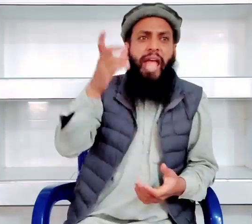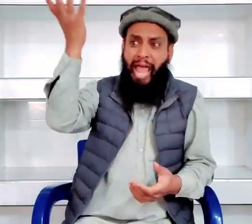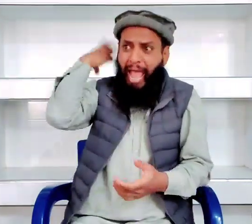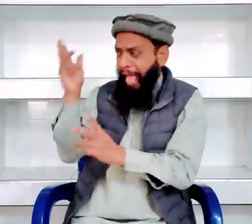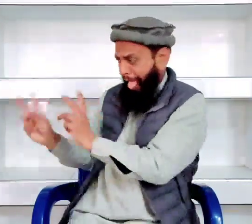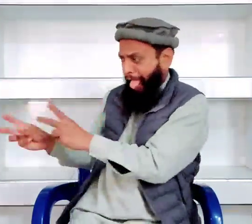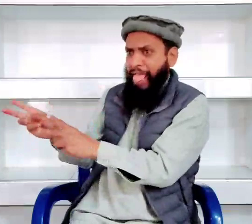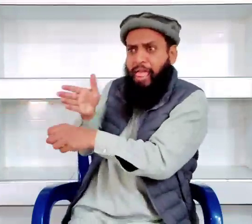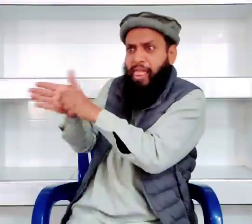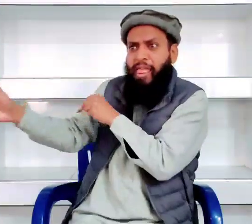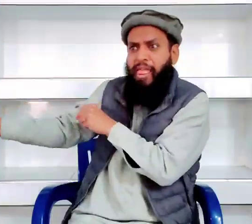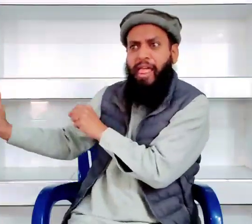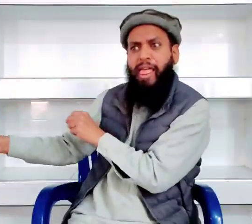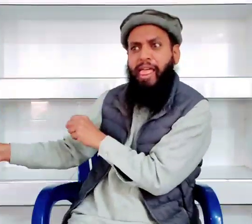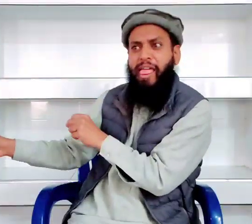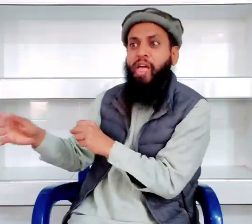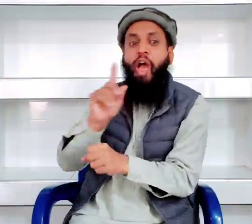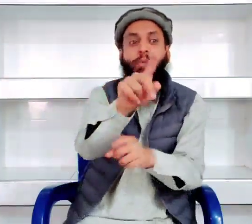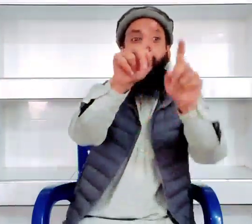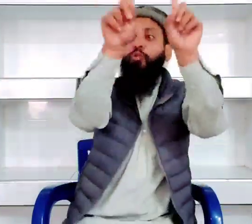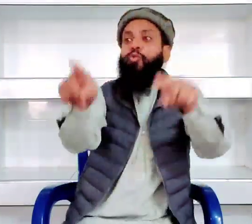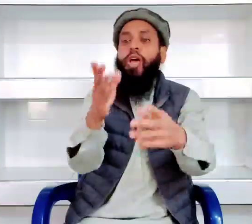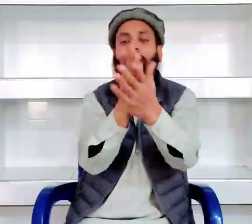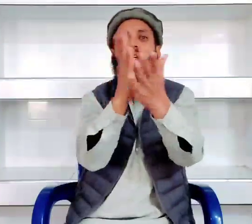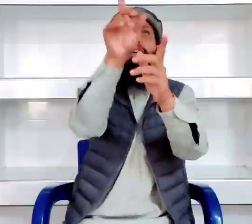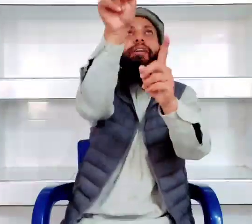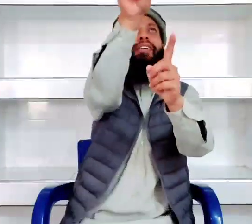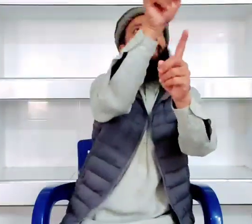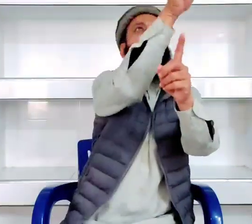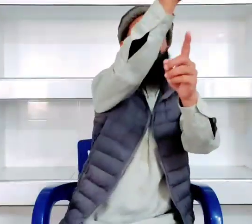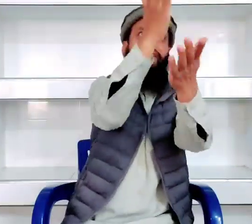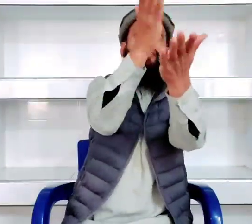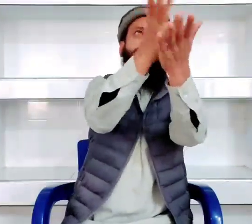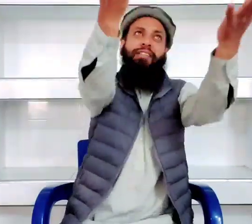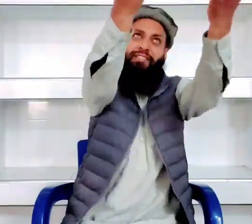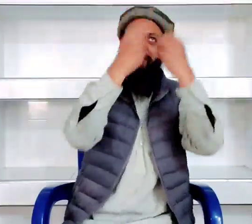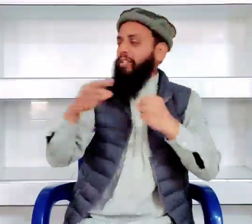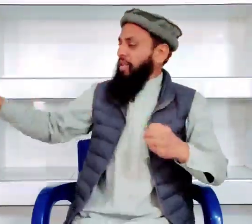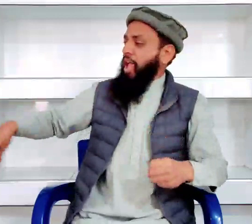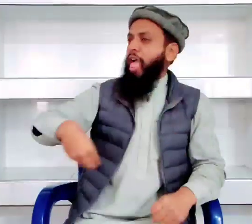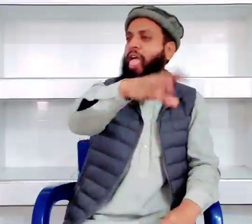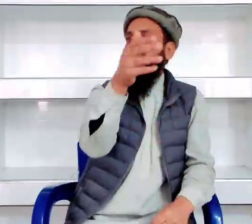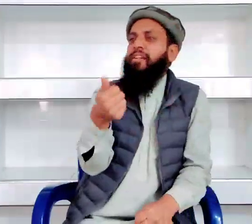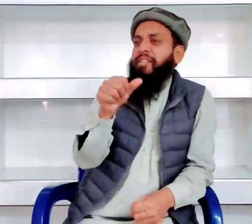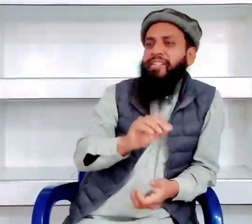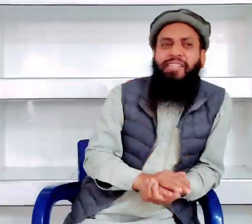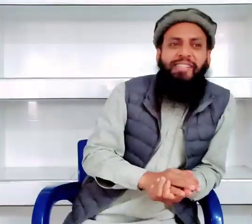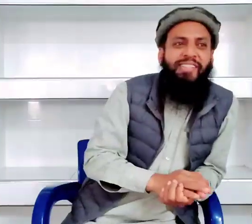ਜਾਇਜ਼ ਨਹੀਂ ਨਜਾਇਜ਼ ਹੈ ਹਰਾਮ ਹੈ ਰਸੂਲullah ਸੱਲੱਲਾਹੁ ਅਲੈਹਿ ਵਸੱਲਮ ਦੇ ਬਾਗੇ ਤੌਰ ਤੇ ਲਫ਼ਜ਼ ਮੌਜੂਦ ਨੇ ਨਬੀ ਸੱਲੱਲਾਹੁ ਅਲੈਹਿ ਵਸੱਲਮ ਨੇ ਨਹਾ ਅਨ